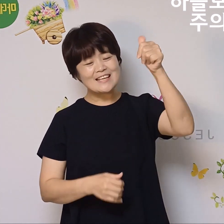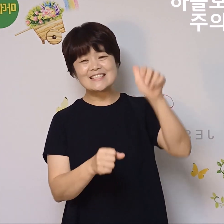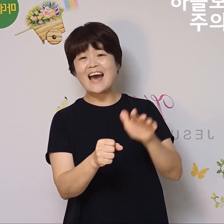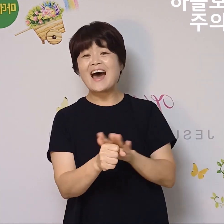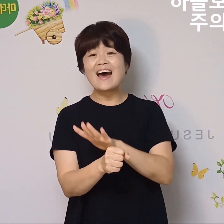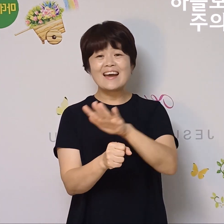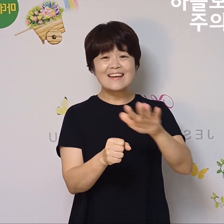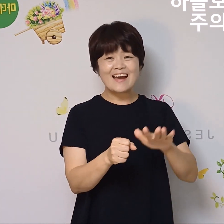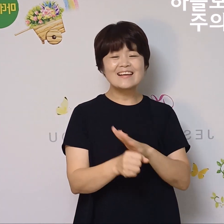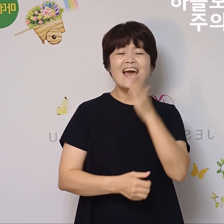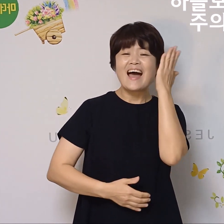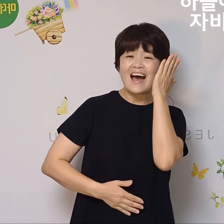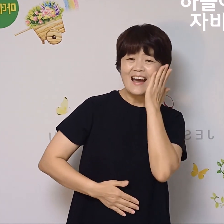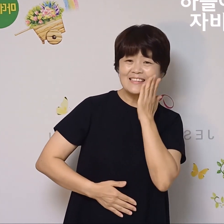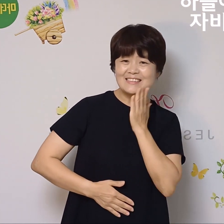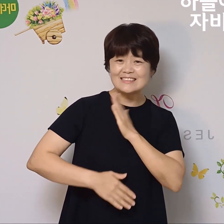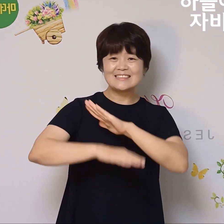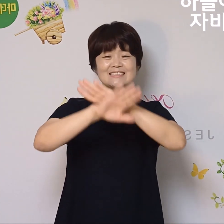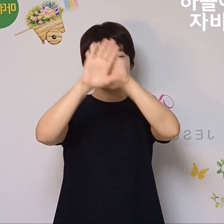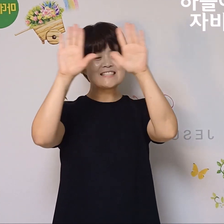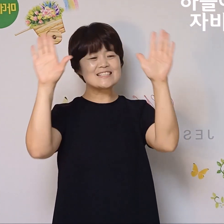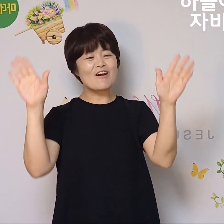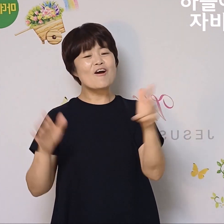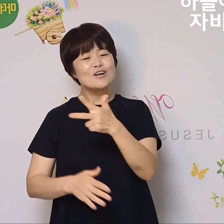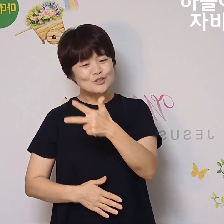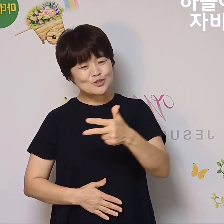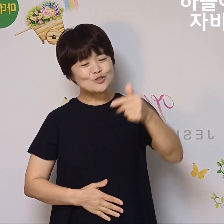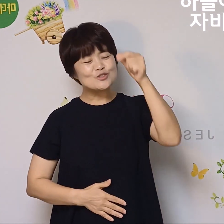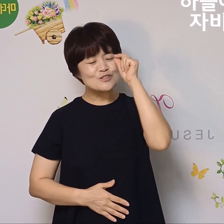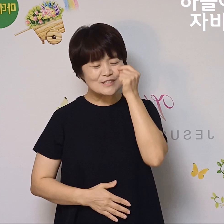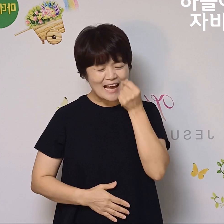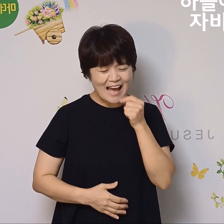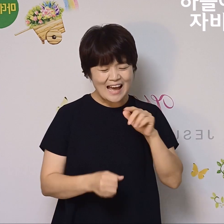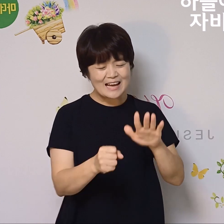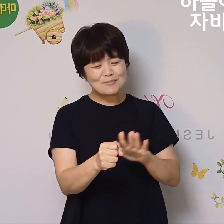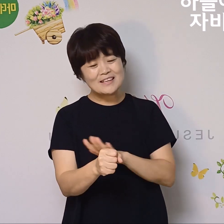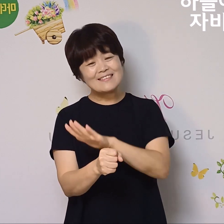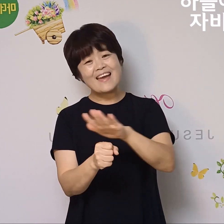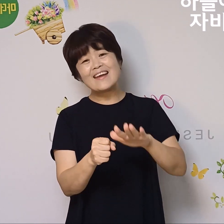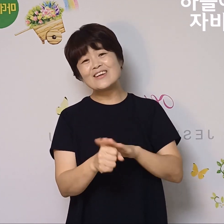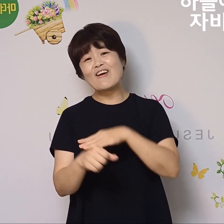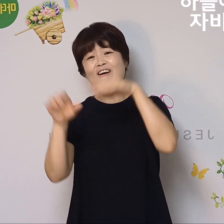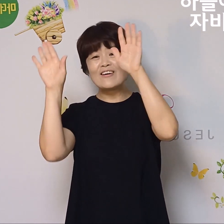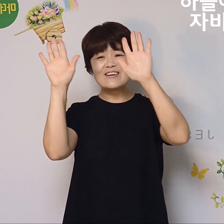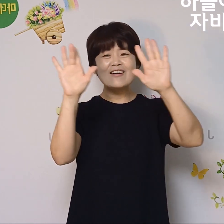주의 사랑, 하늘에서 주잡이 내려